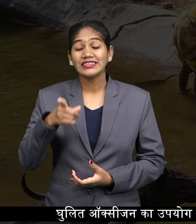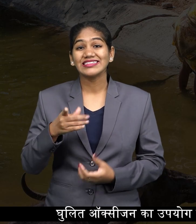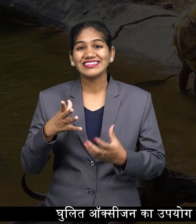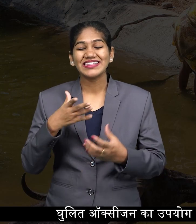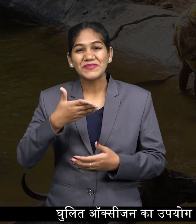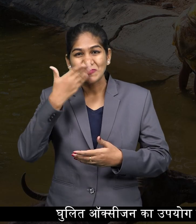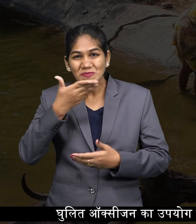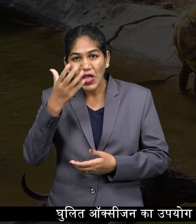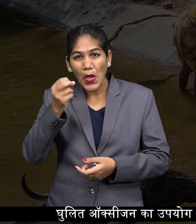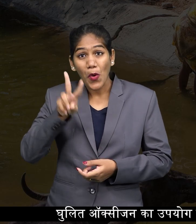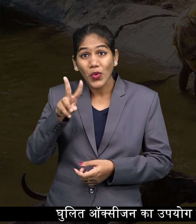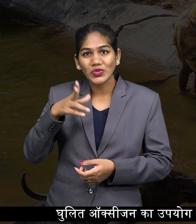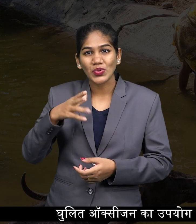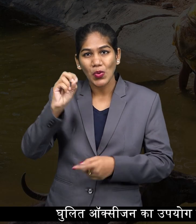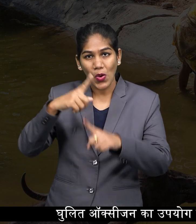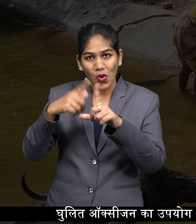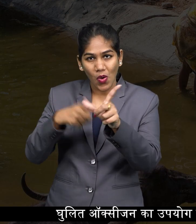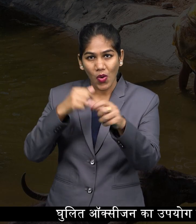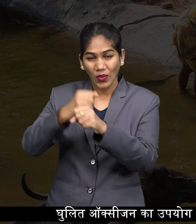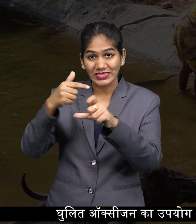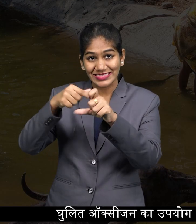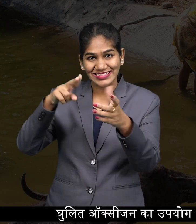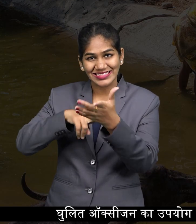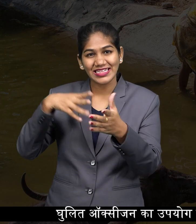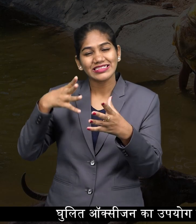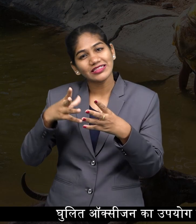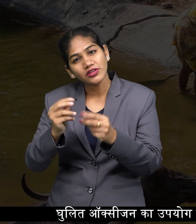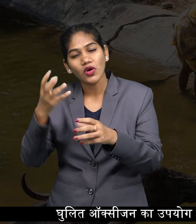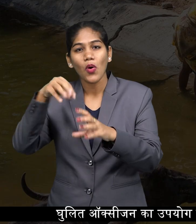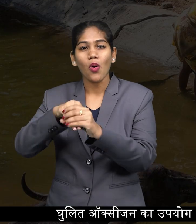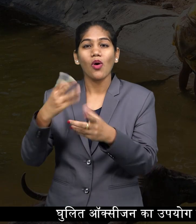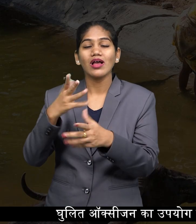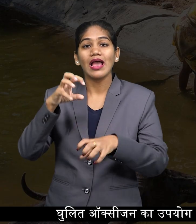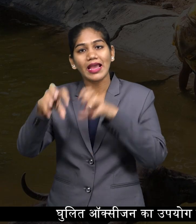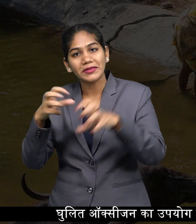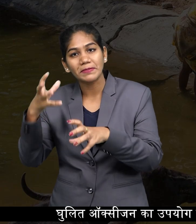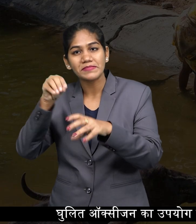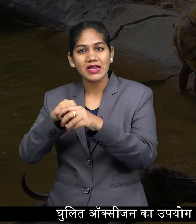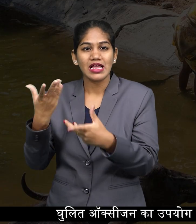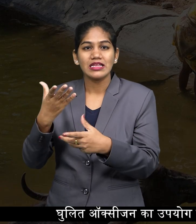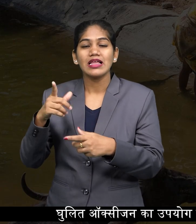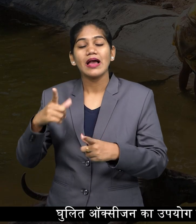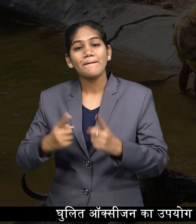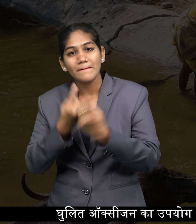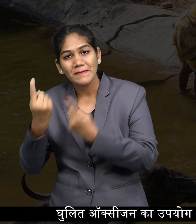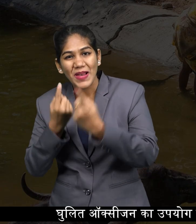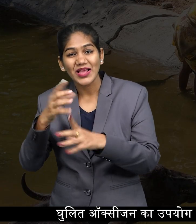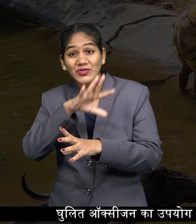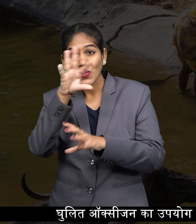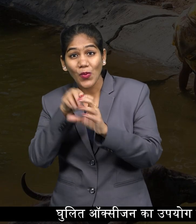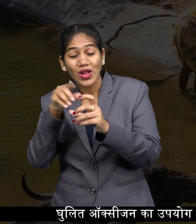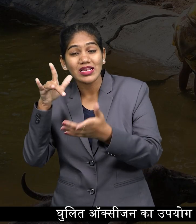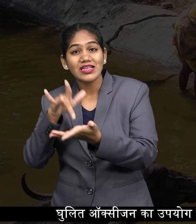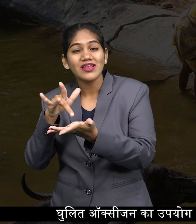दूसरा, घुलित ऑक्सीजन का उपयोग पानी में रहने वाले पशुओं और पौधों द्वारा किया जाता है।